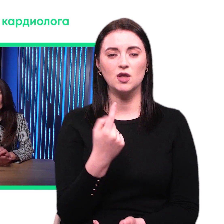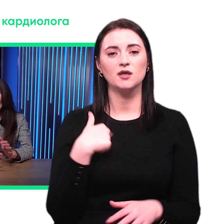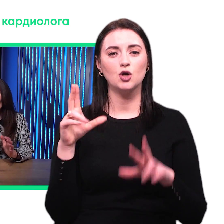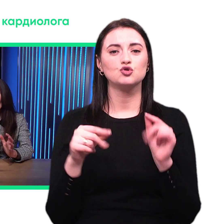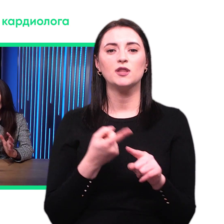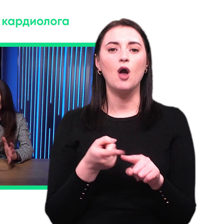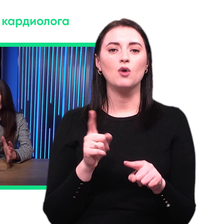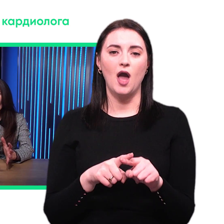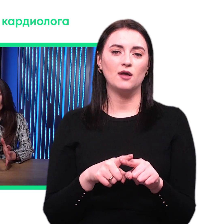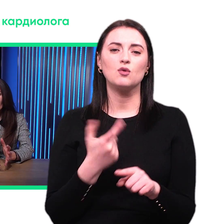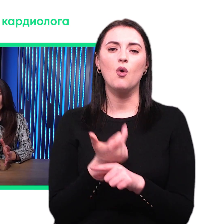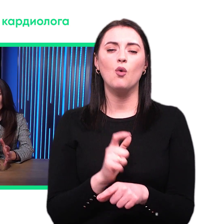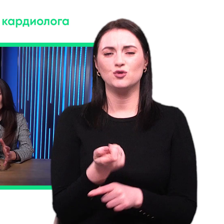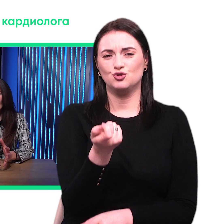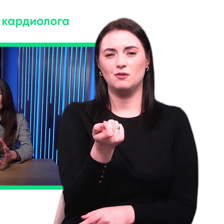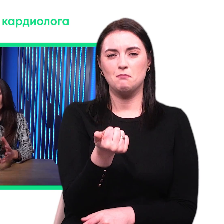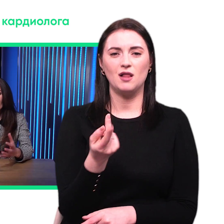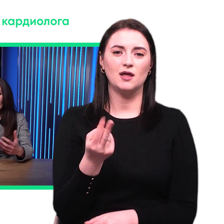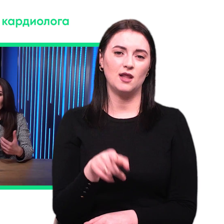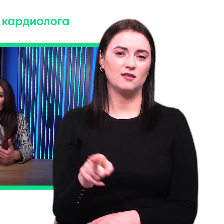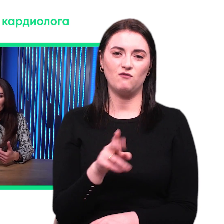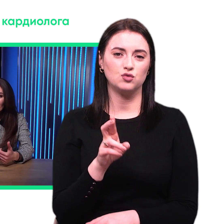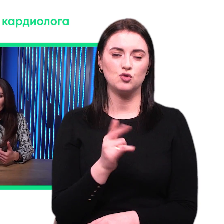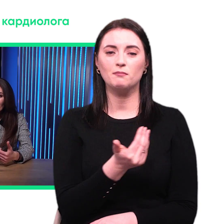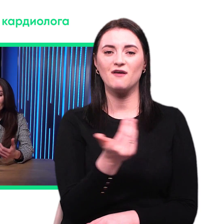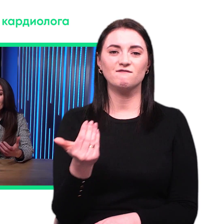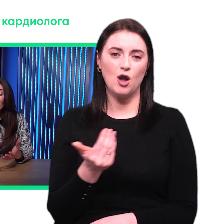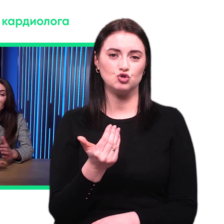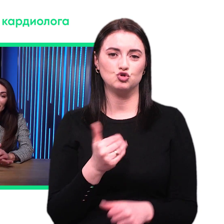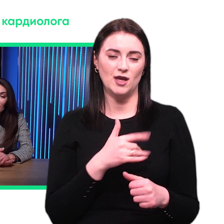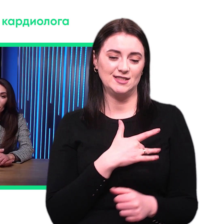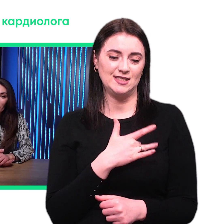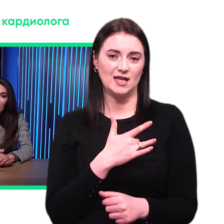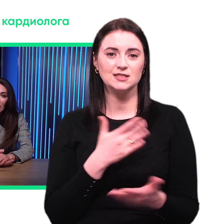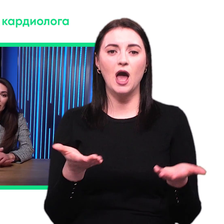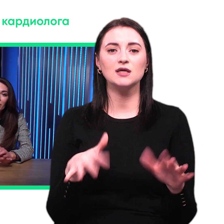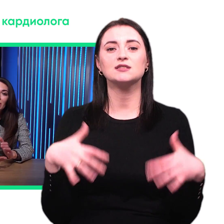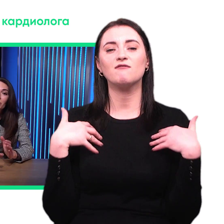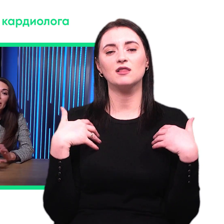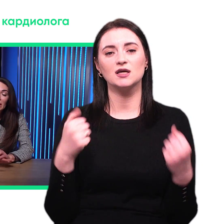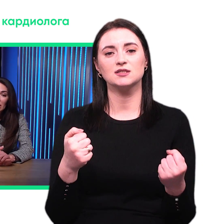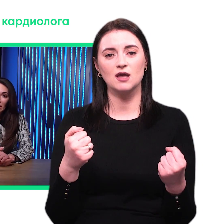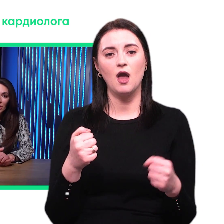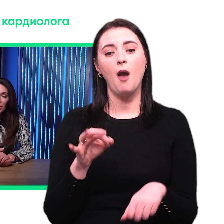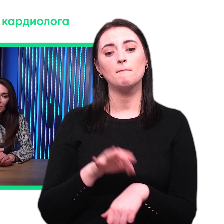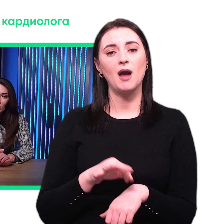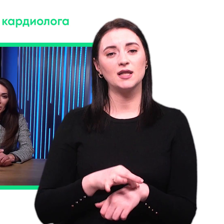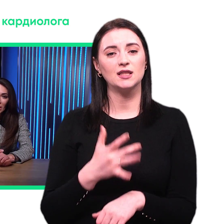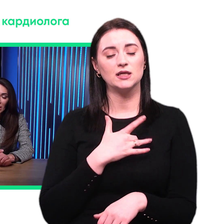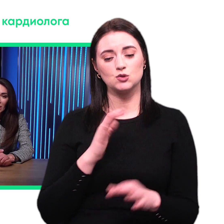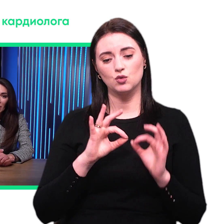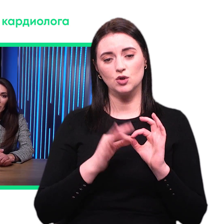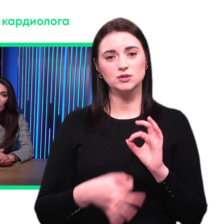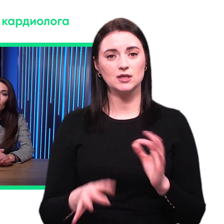это очень мало для того, чтобы ваше сердце оставалось здоровым. Ведь болезни